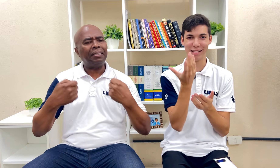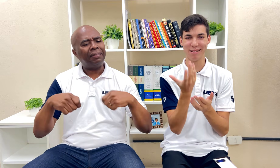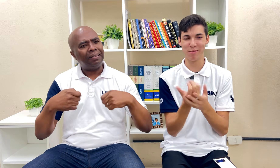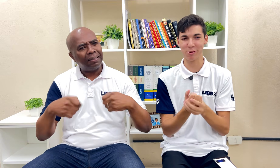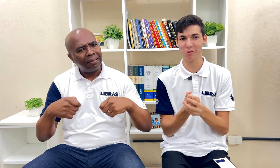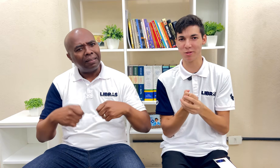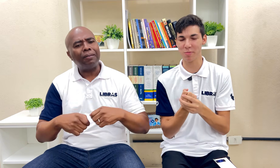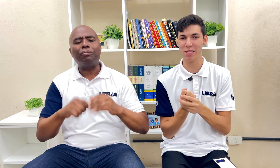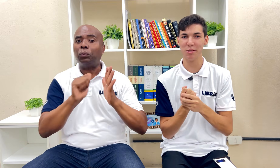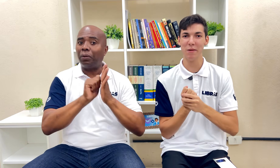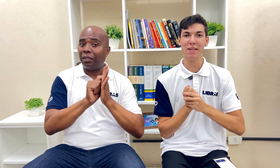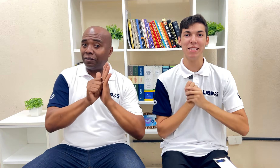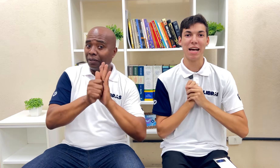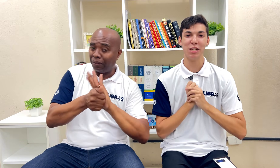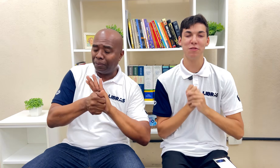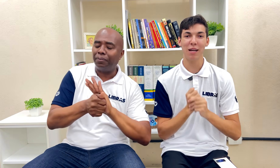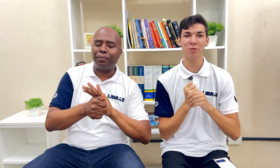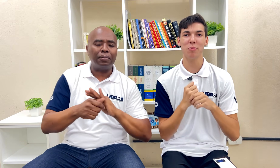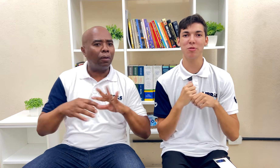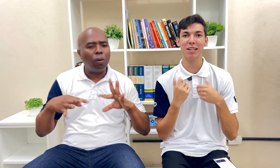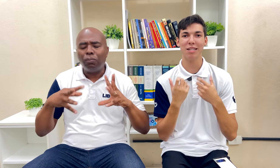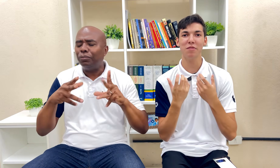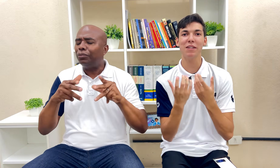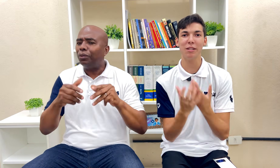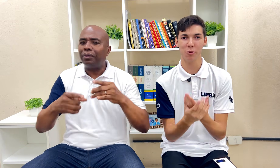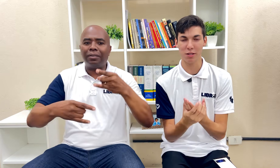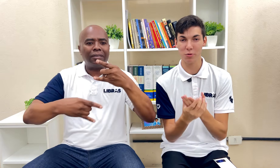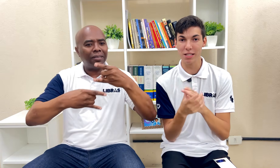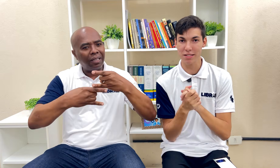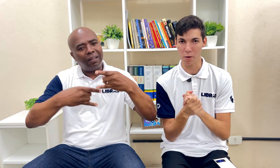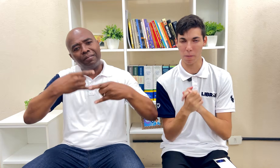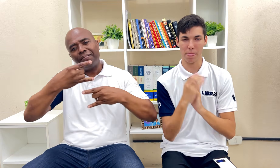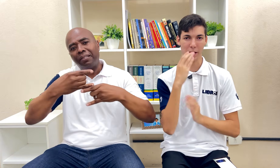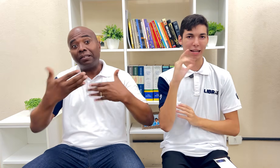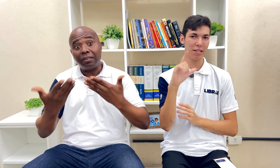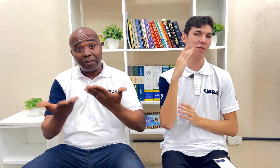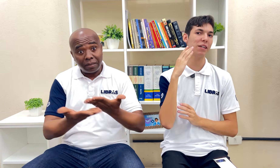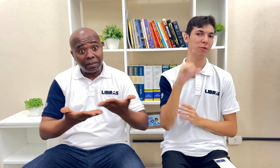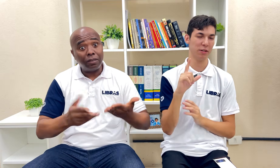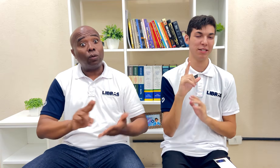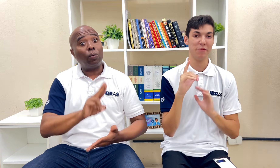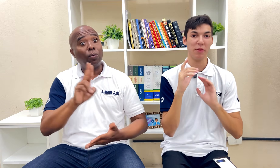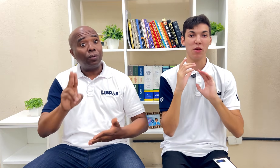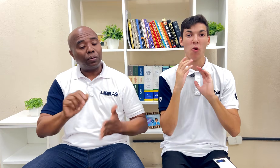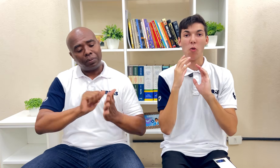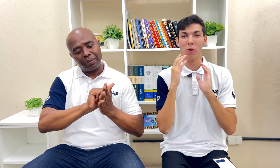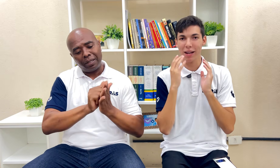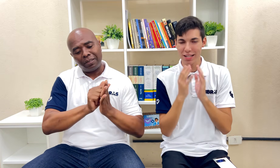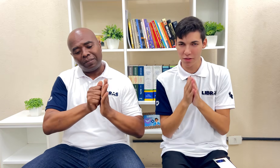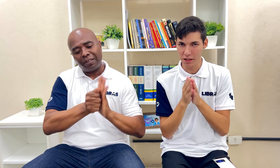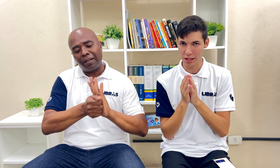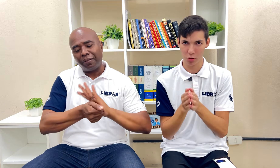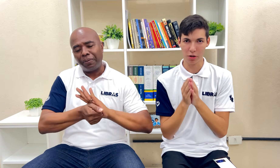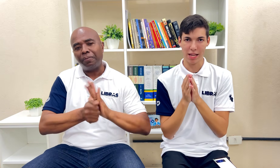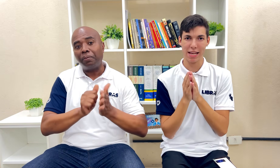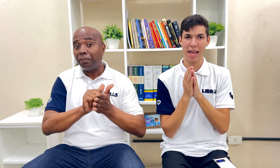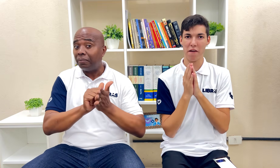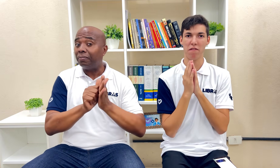tem perguntas sobre isso, a gente fala sobre os classificadores. E o que são? Classificador. O classificador, ele é a